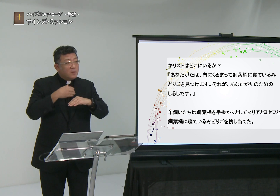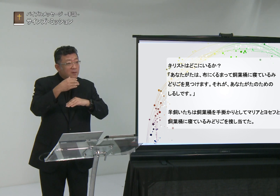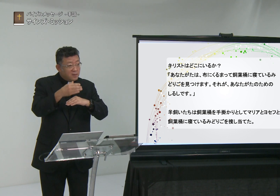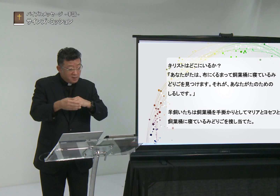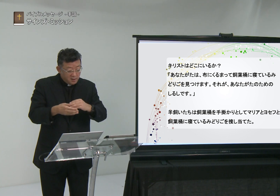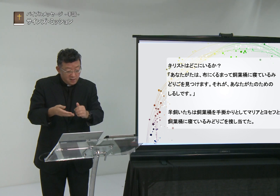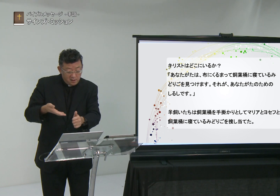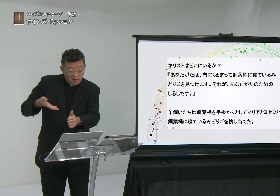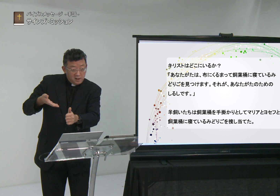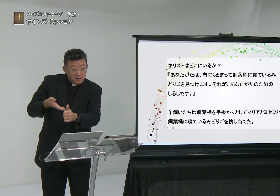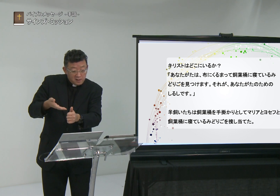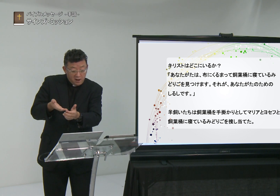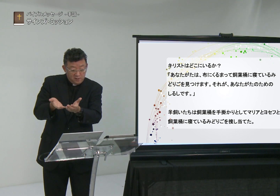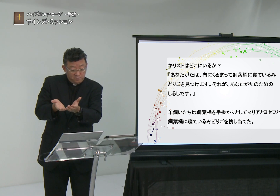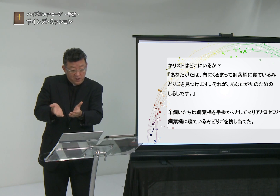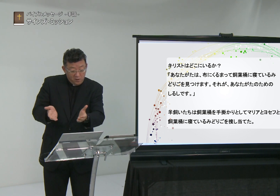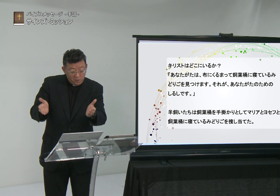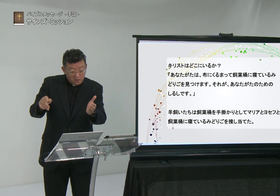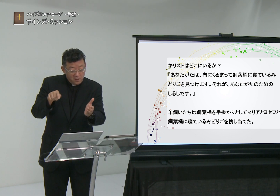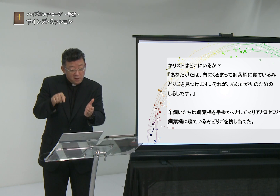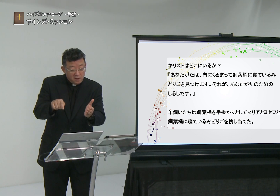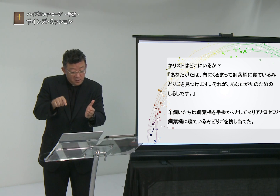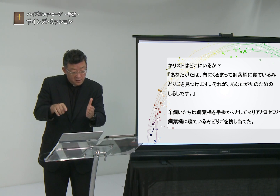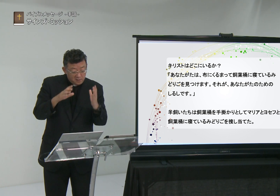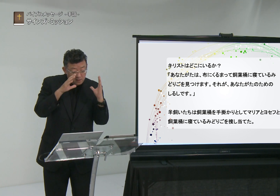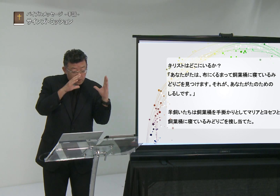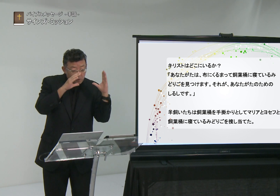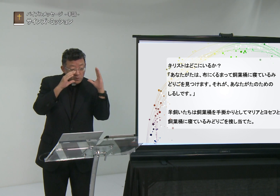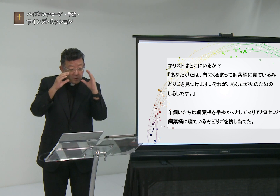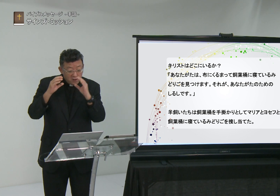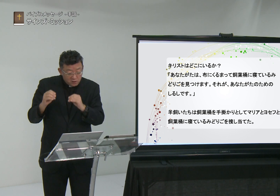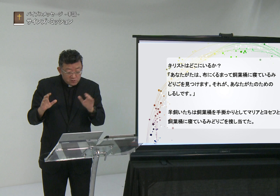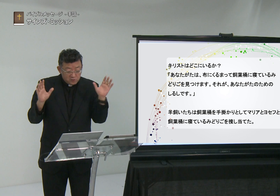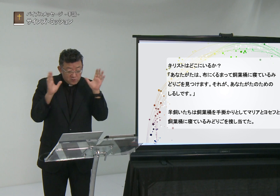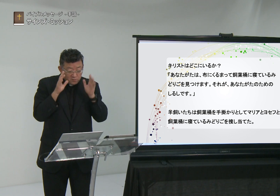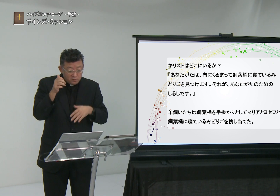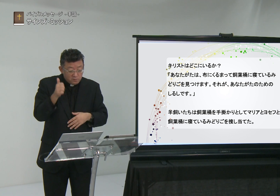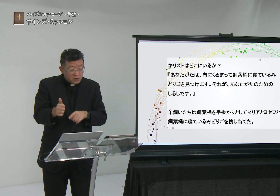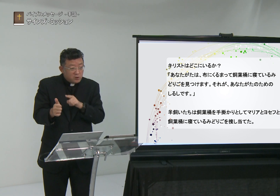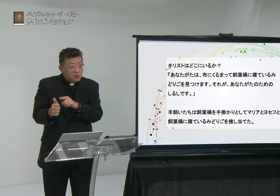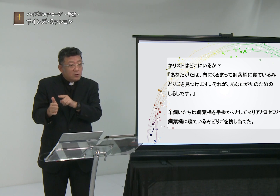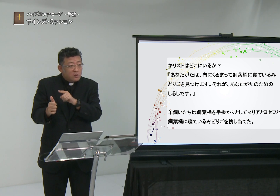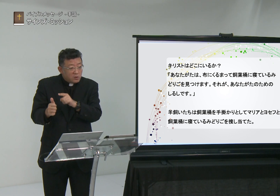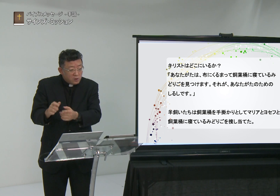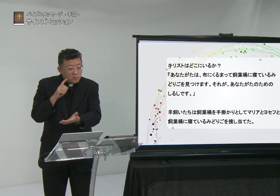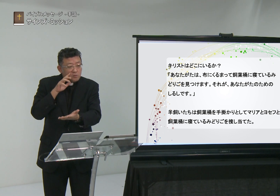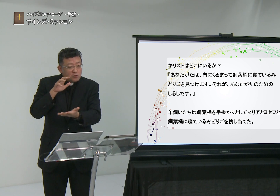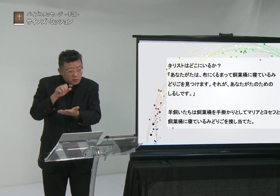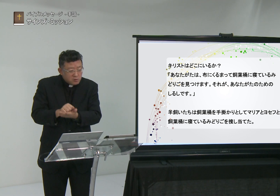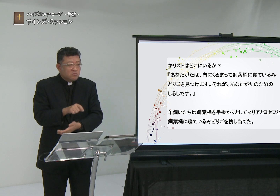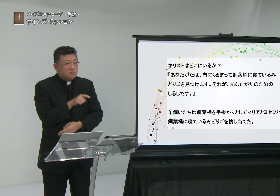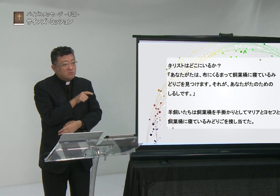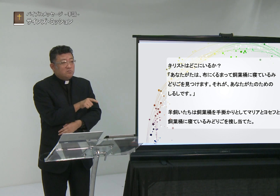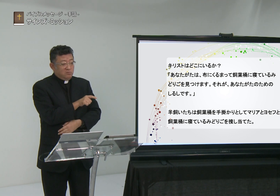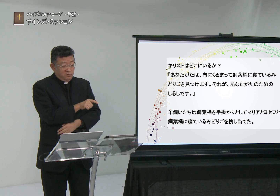あなた方は布にくるまって飼い葉おけに目ている緑5をつけます